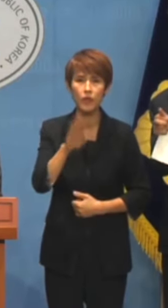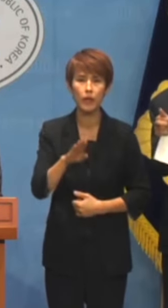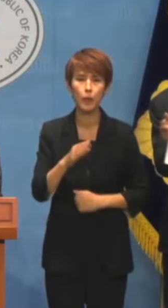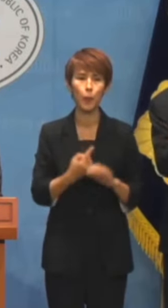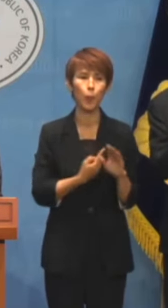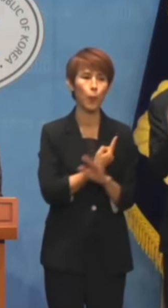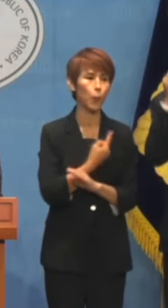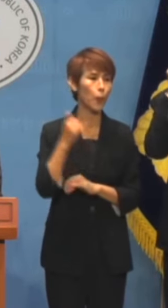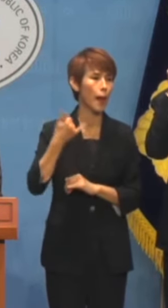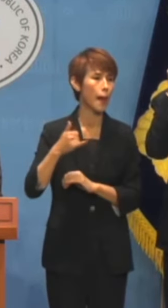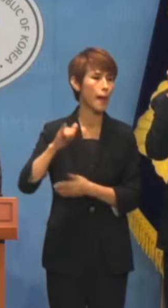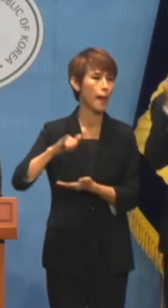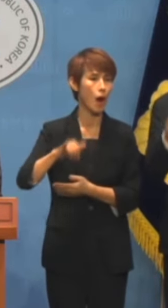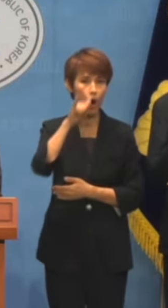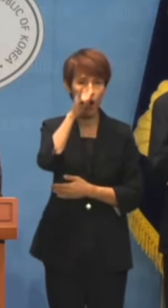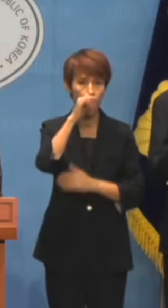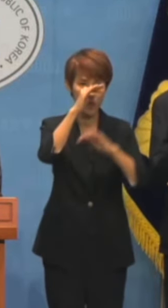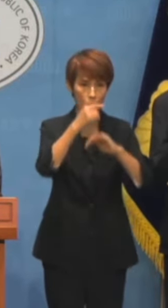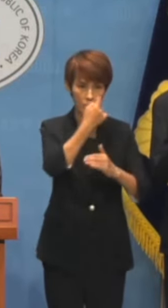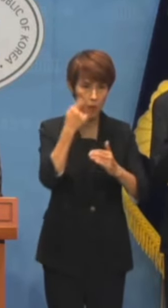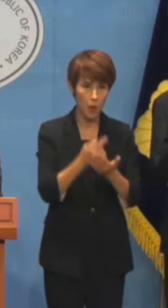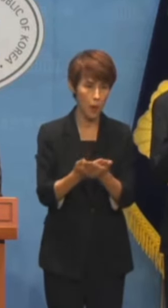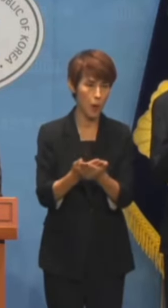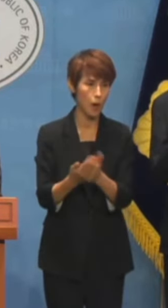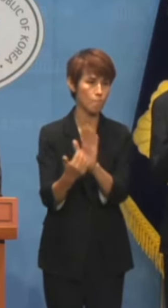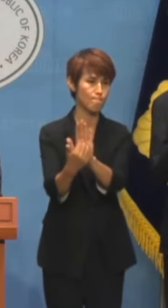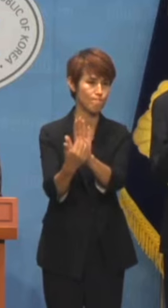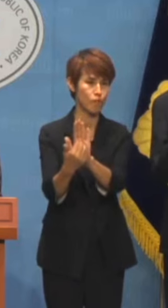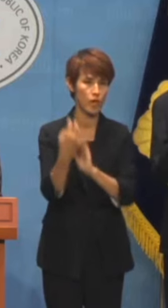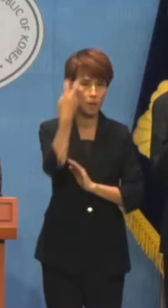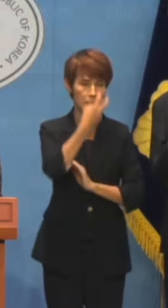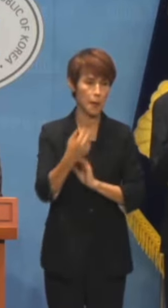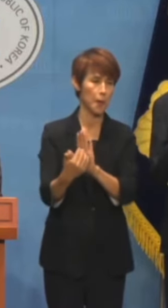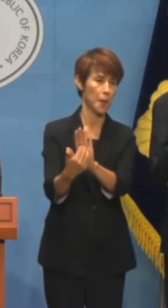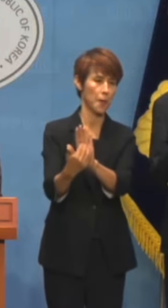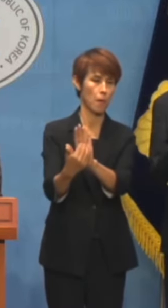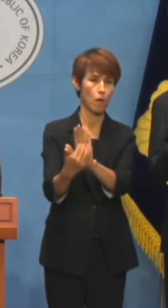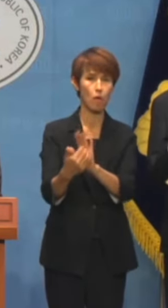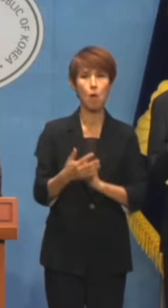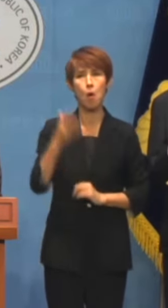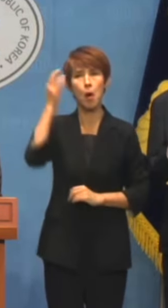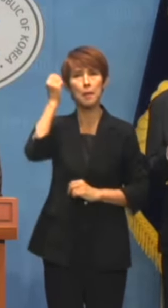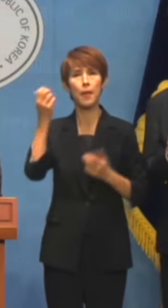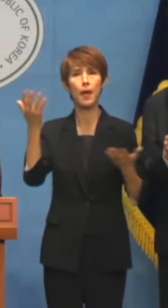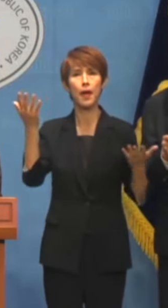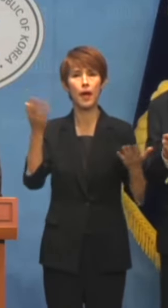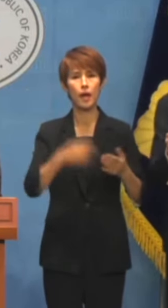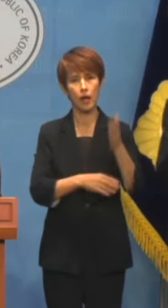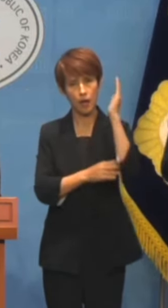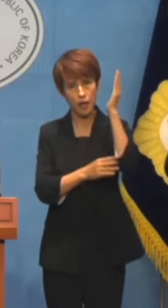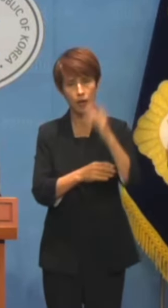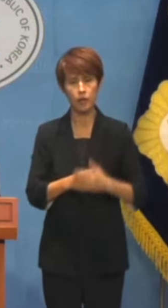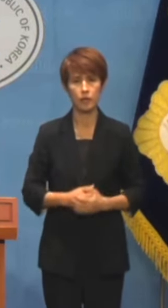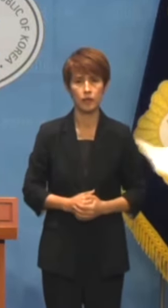피하고 내용 증명 등기도 반송시키면서 감사를 회피해놓고도 기억이 안 난다는 말로